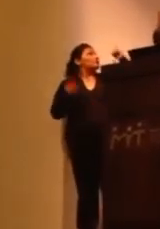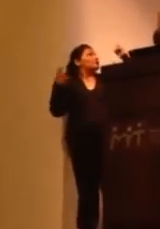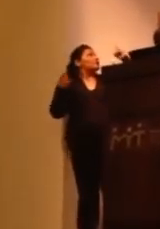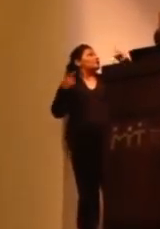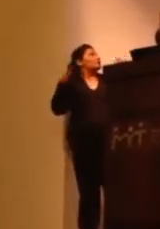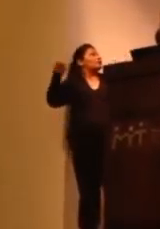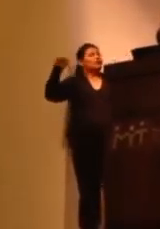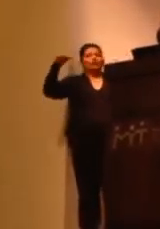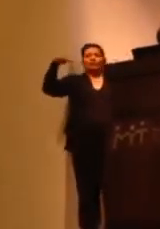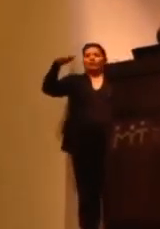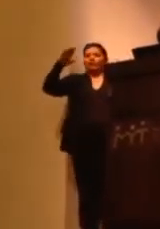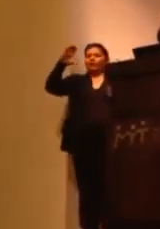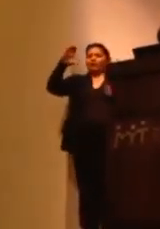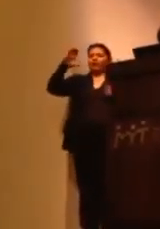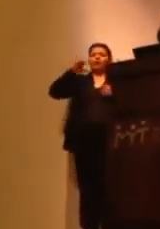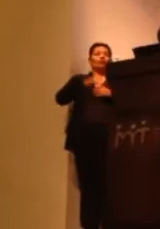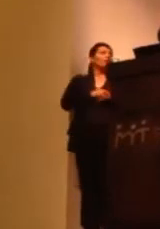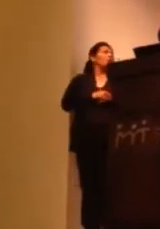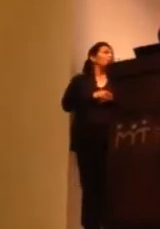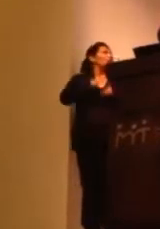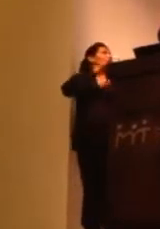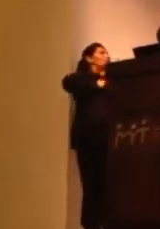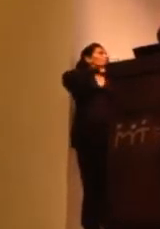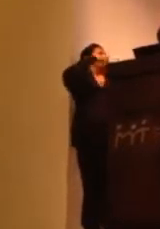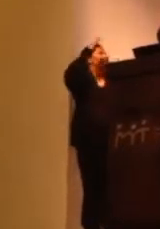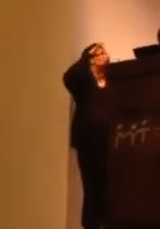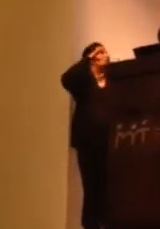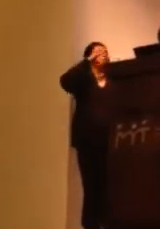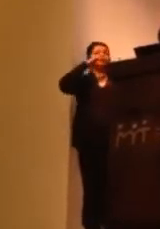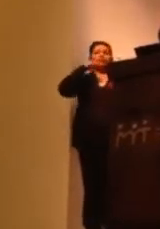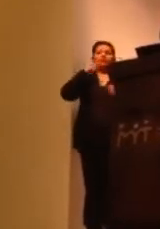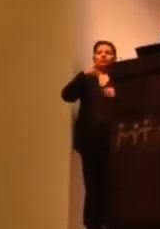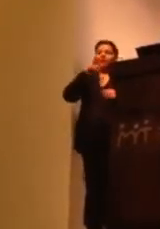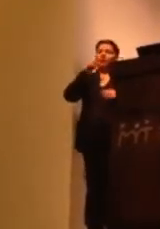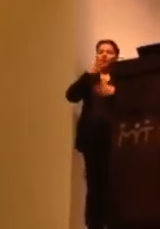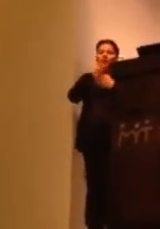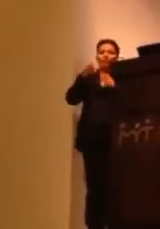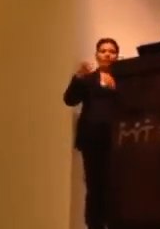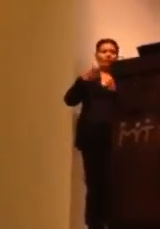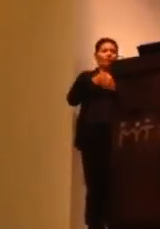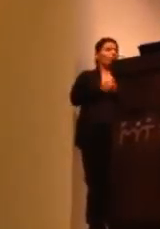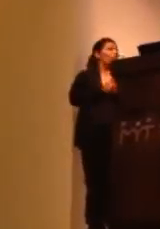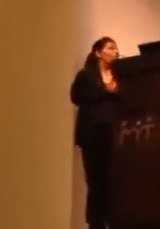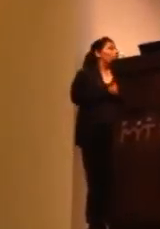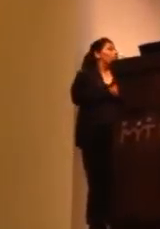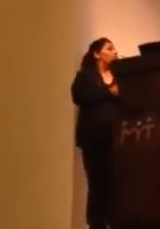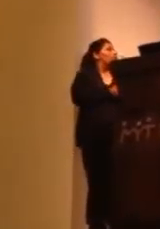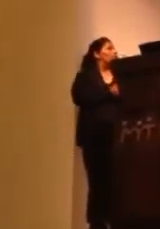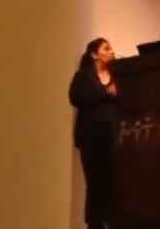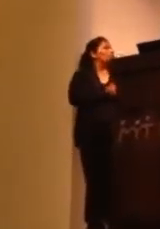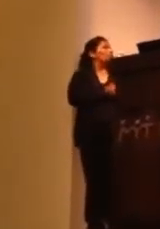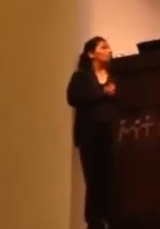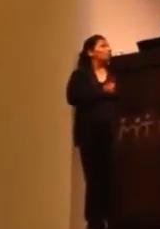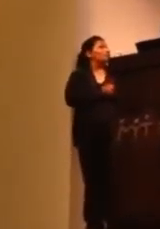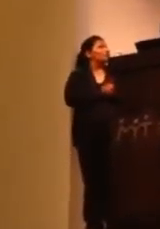es ascendente, negativo y cooperador. ¿Cuál es su rol? Ser el